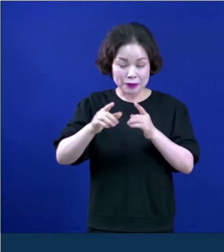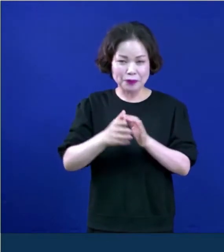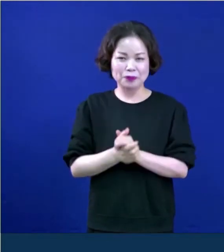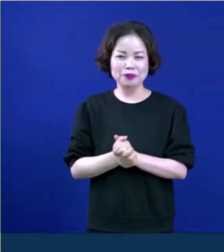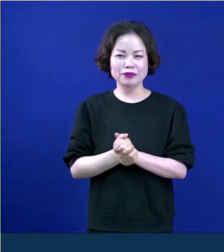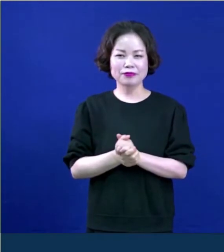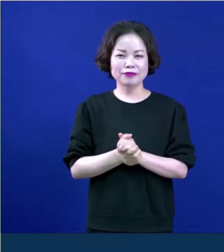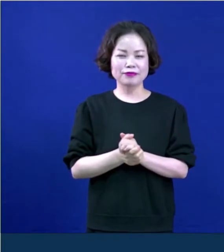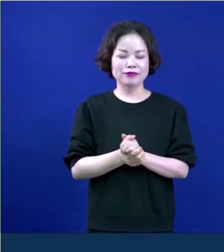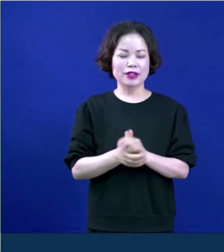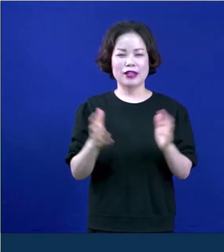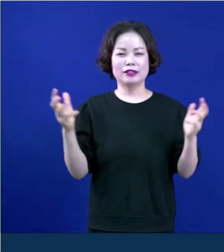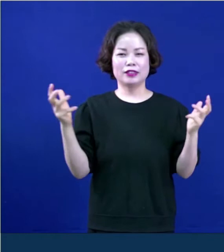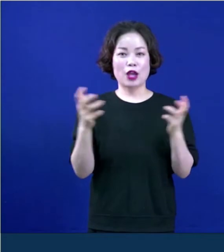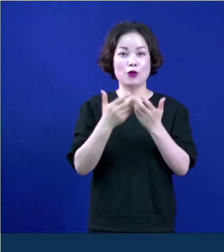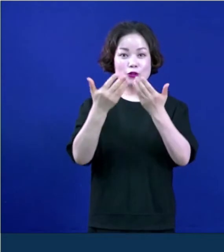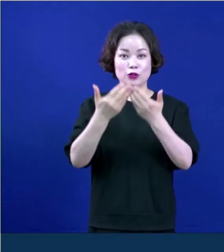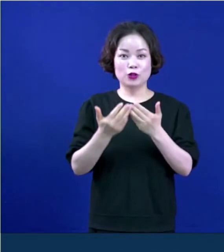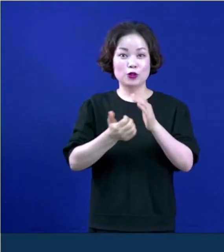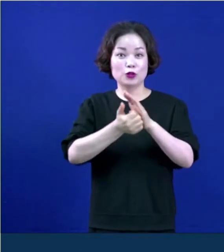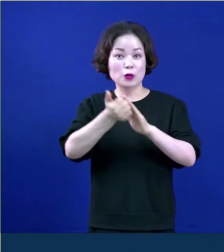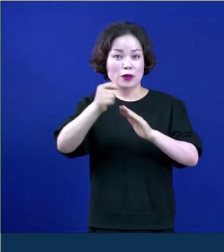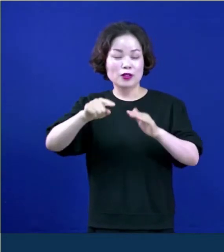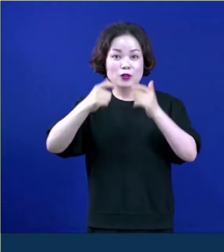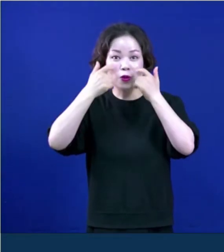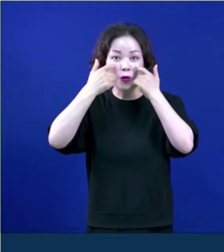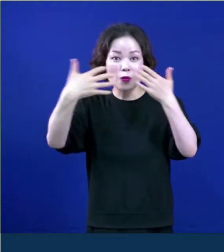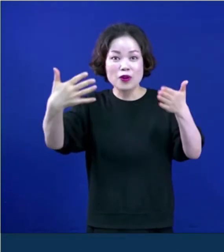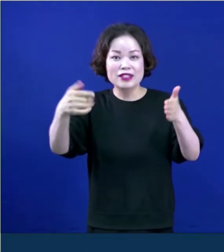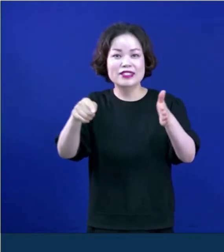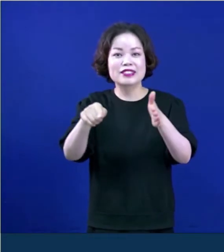다가와 채워주실 것을 소망 가운데 확신합니다.